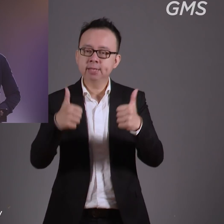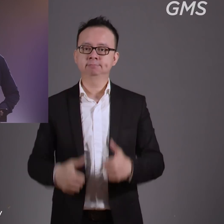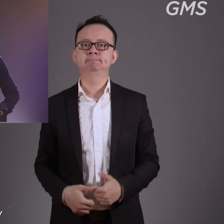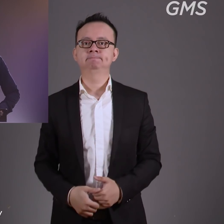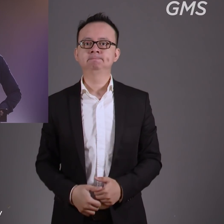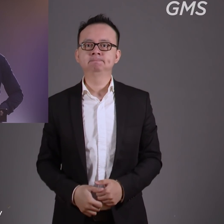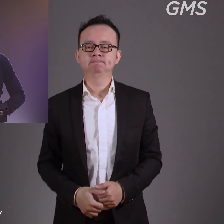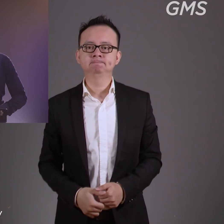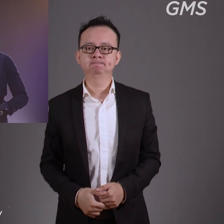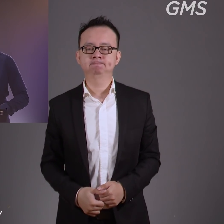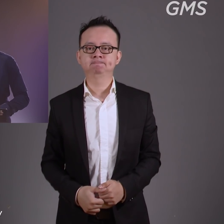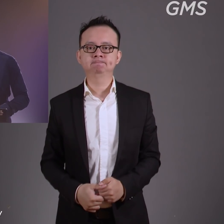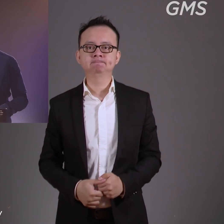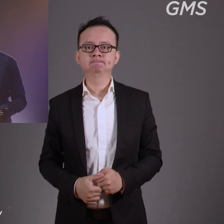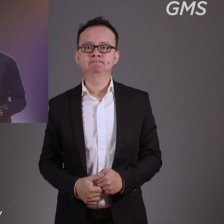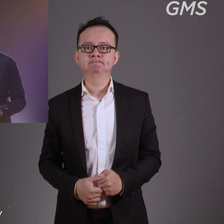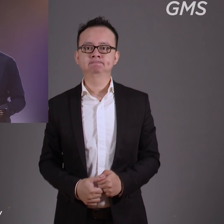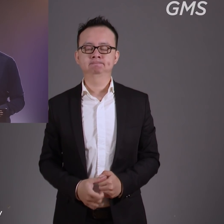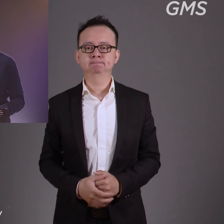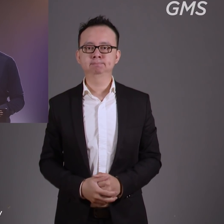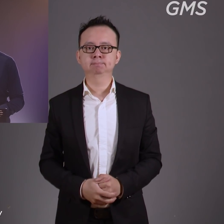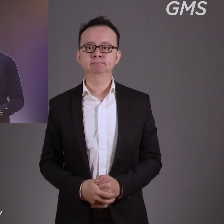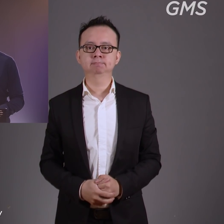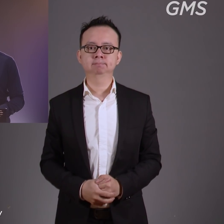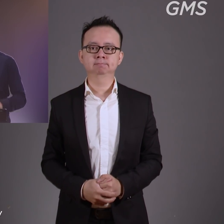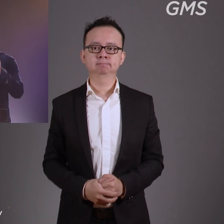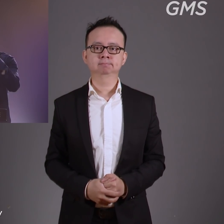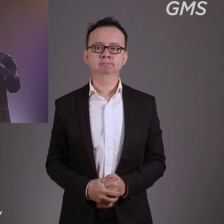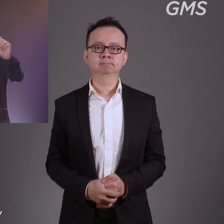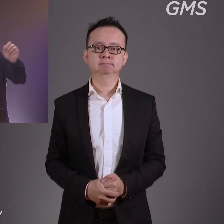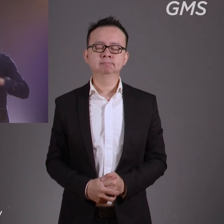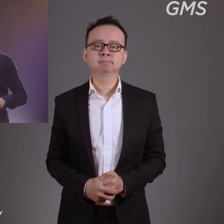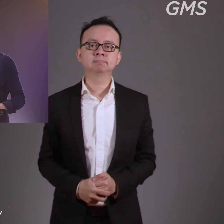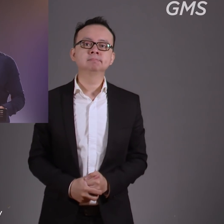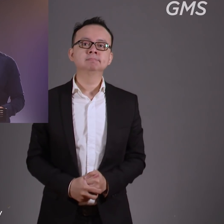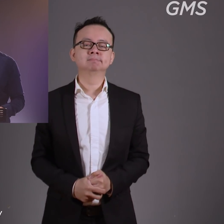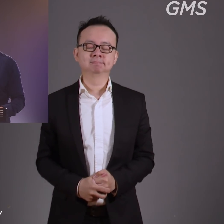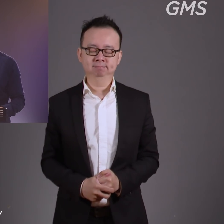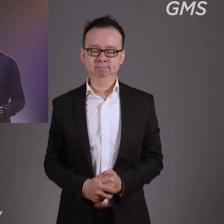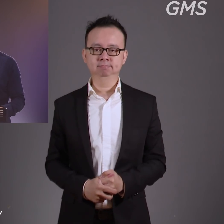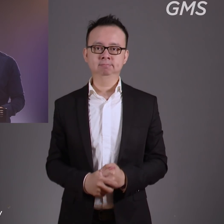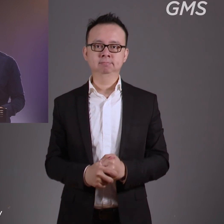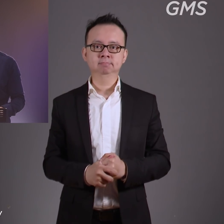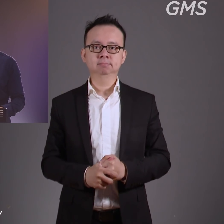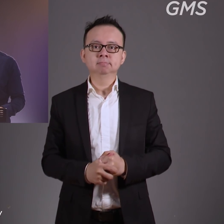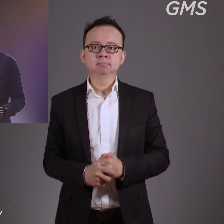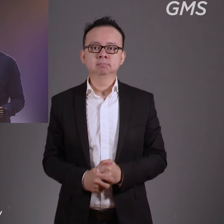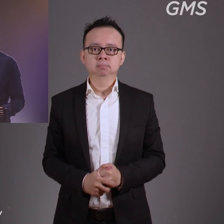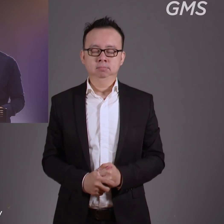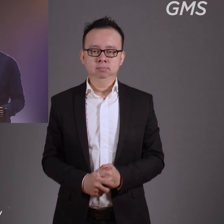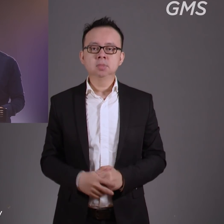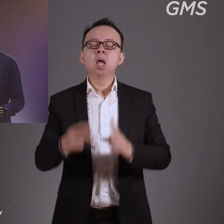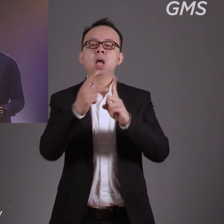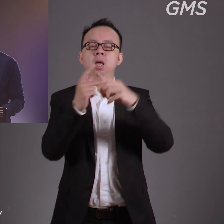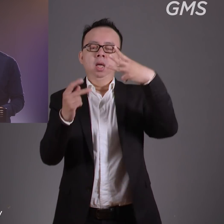Kehidupan rohanimu akan berdampak sampai kepada mereka. Kalau enggak percaya, interview Metusalah. Henok